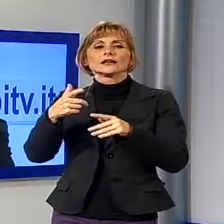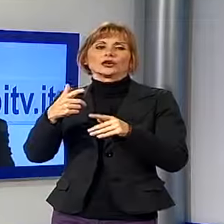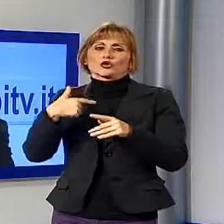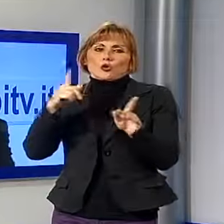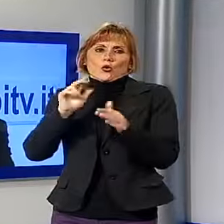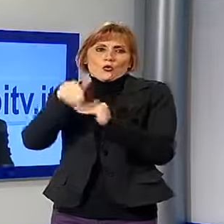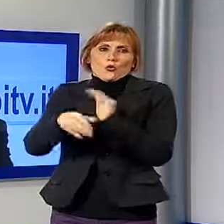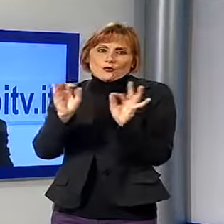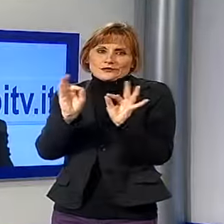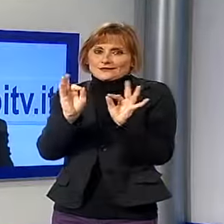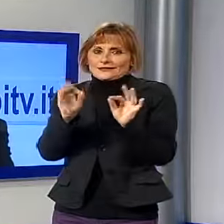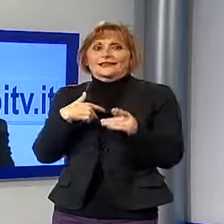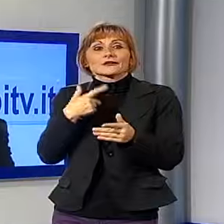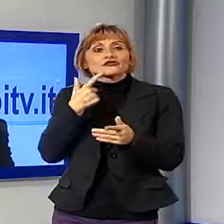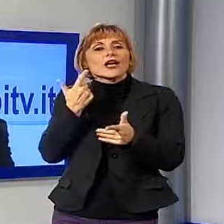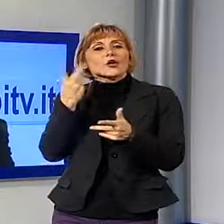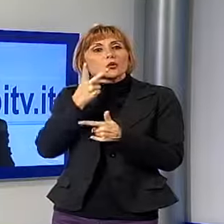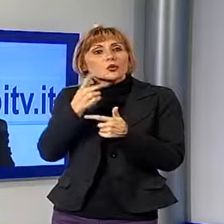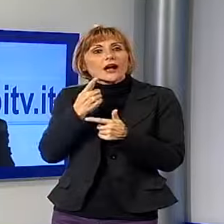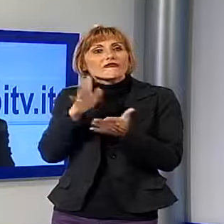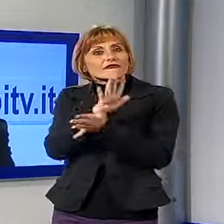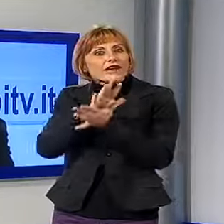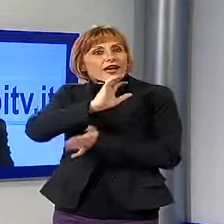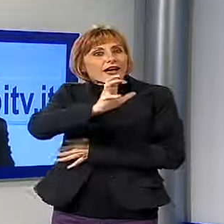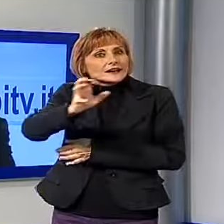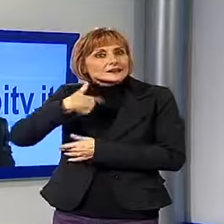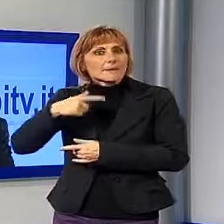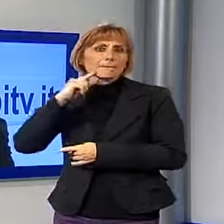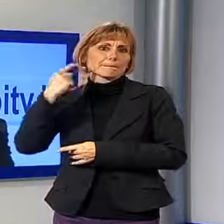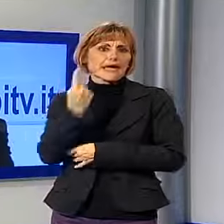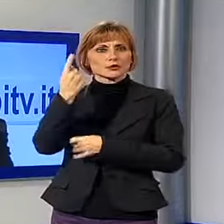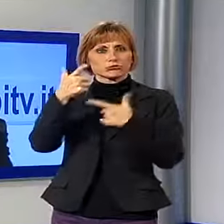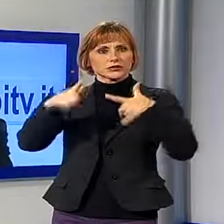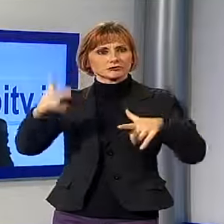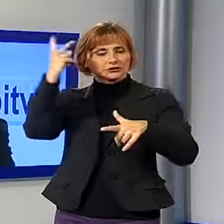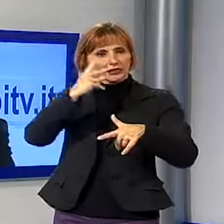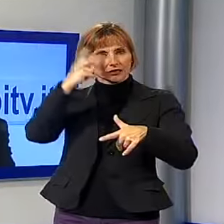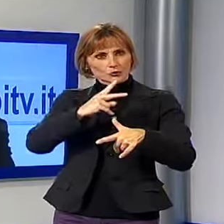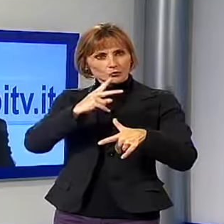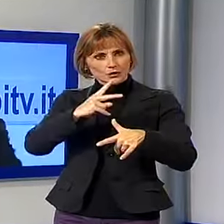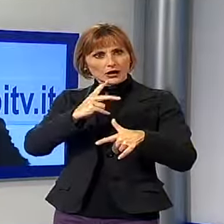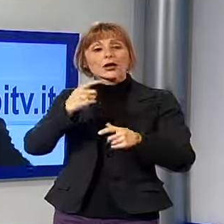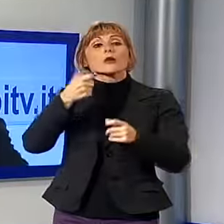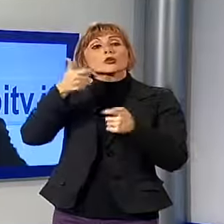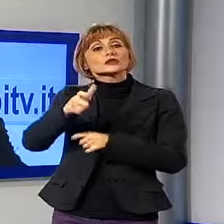anzi più eventi ci sono a mio avviso è meglio, è proprio per la città, ma perché comunque si fa cultura in diverse